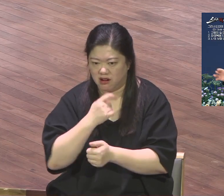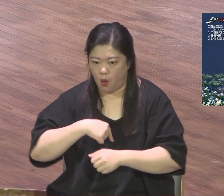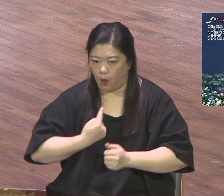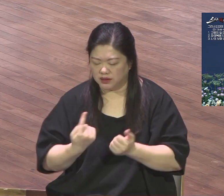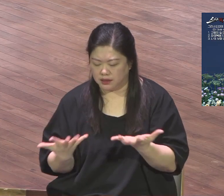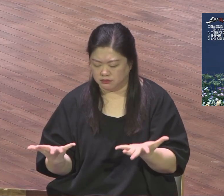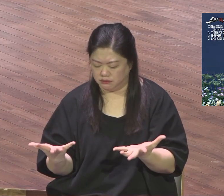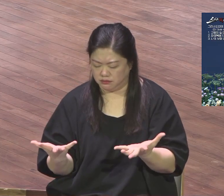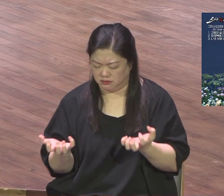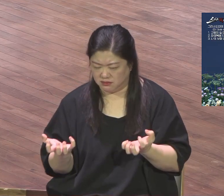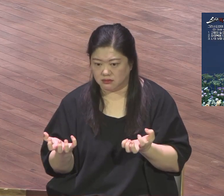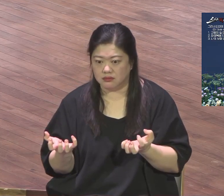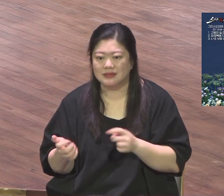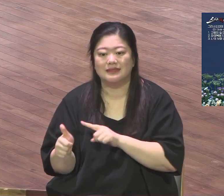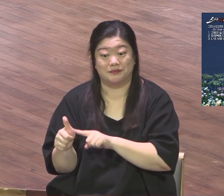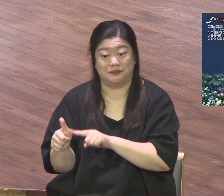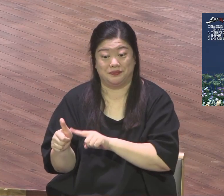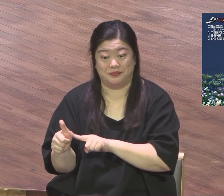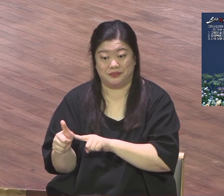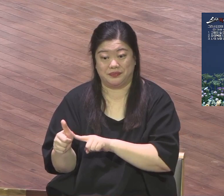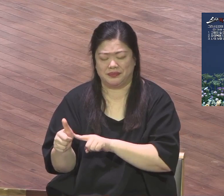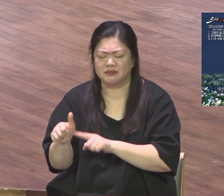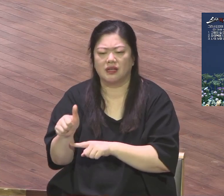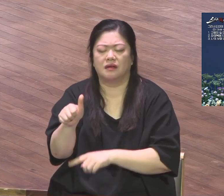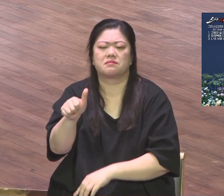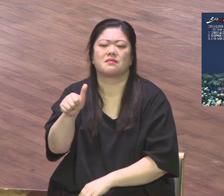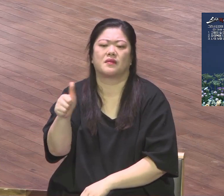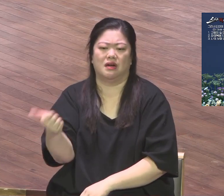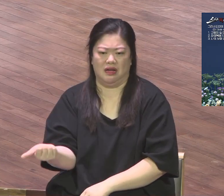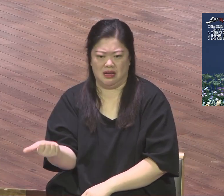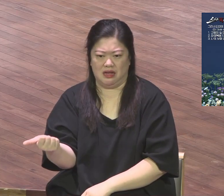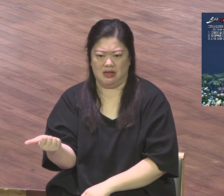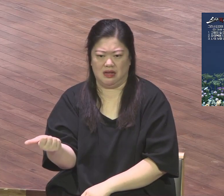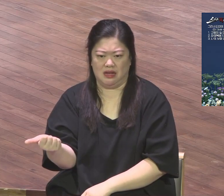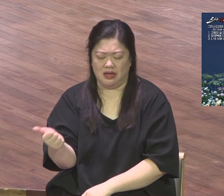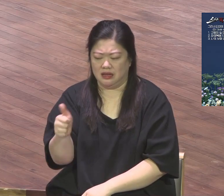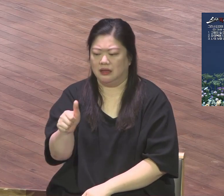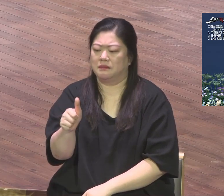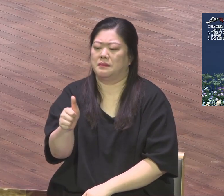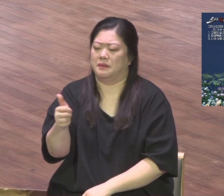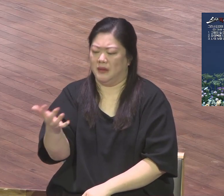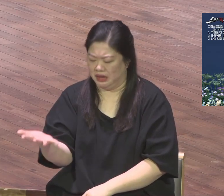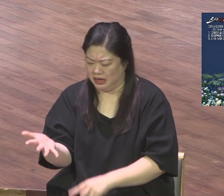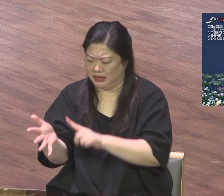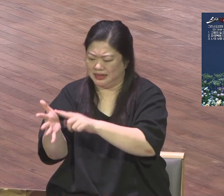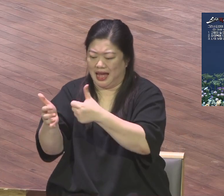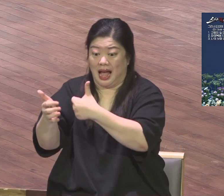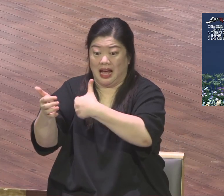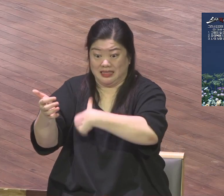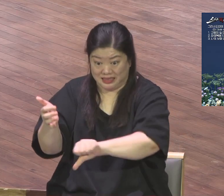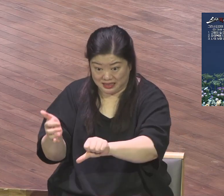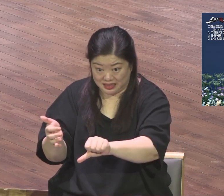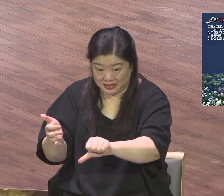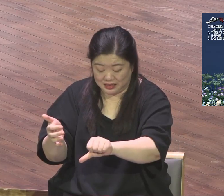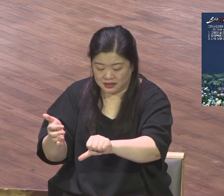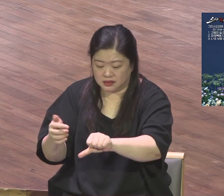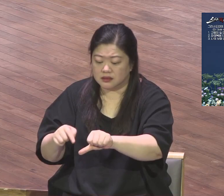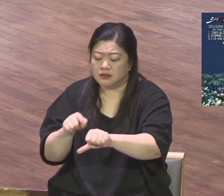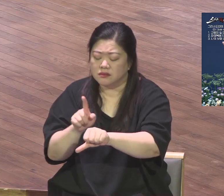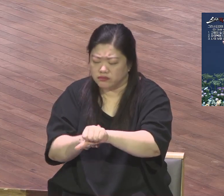근데 죽었어요. 아들이 자기 아버지 장례를 치려고 하는데 묘비에